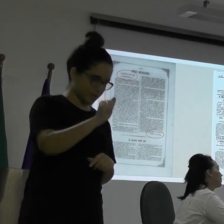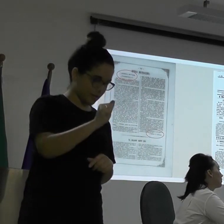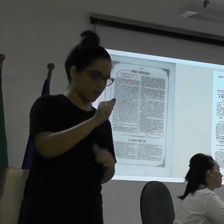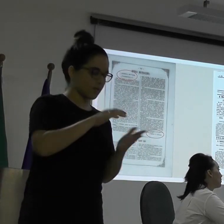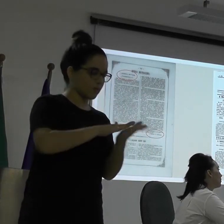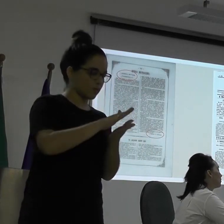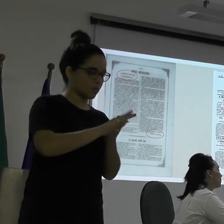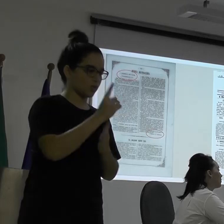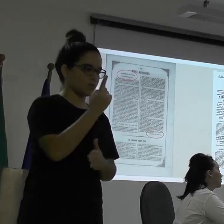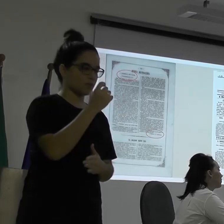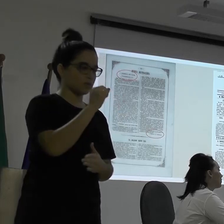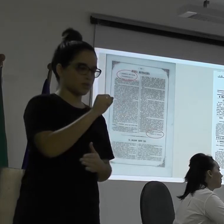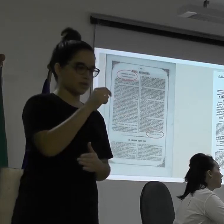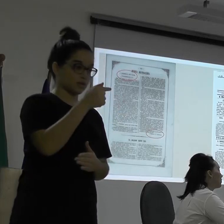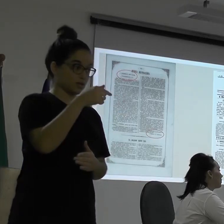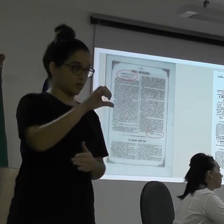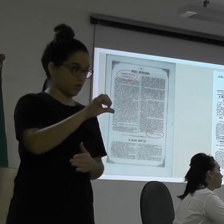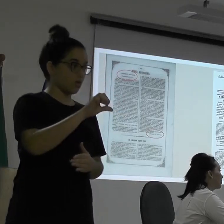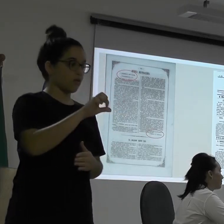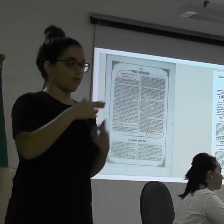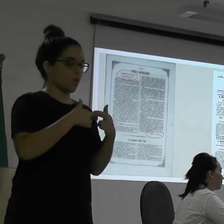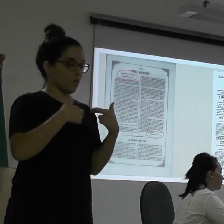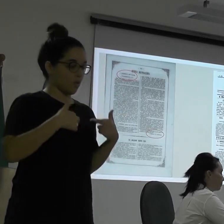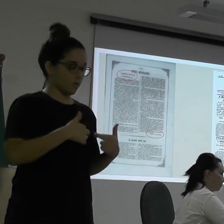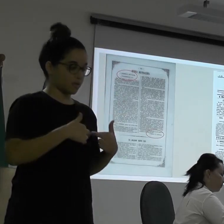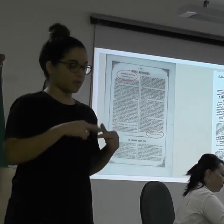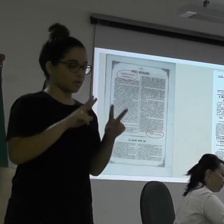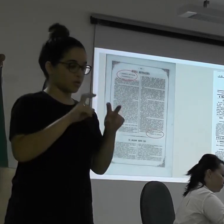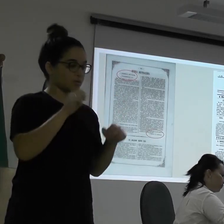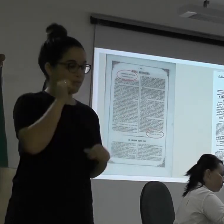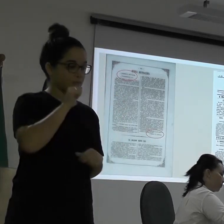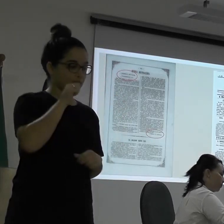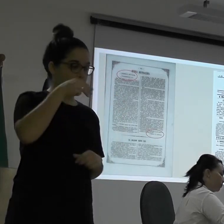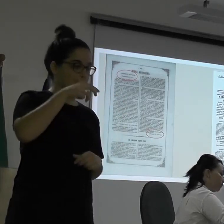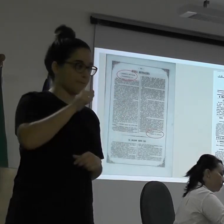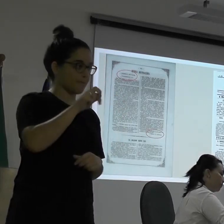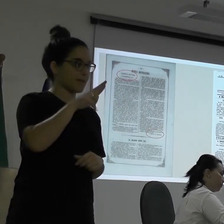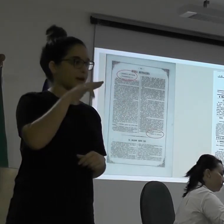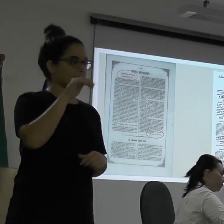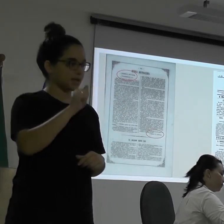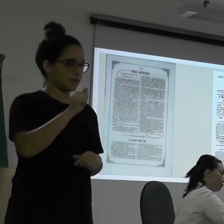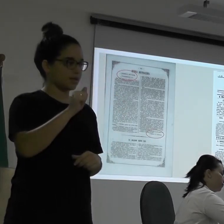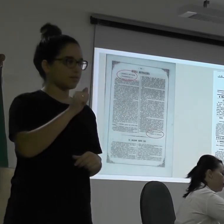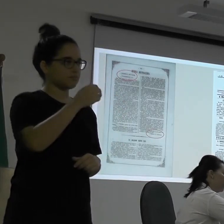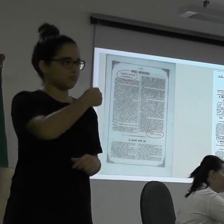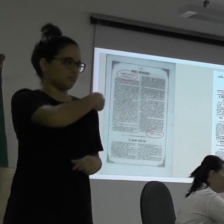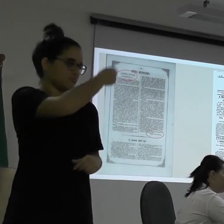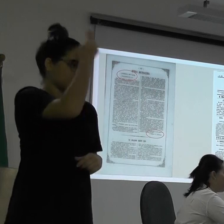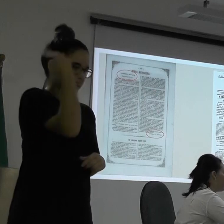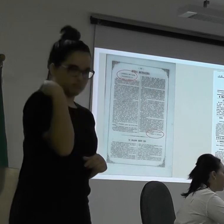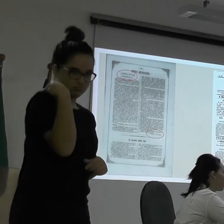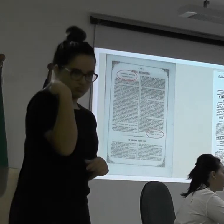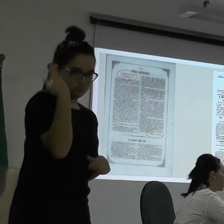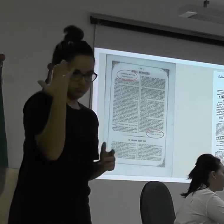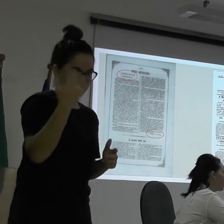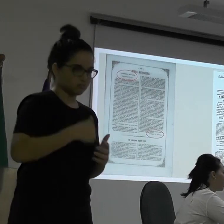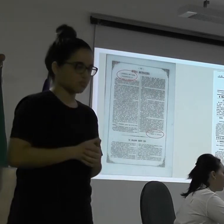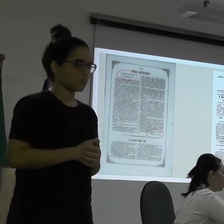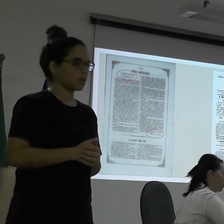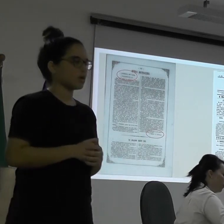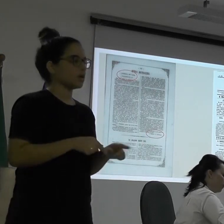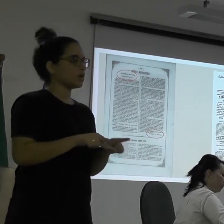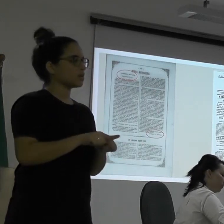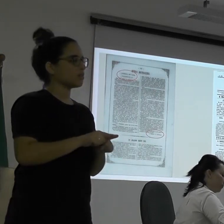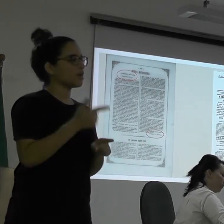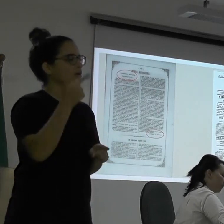em 1879 o romance Maria do Patrocínio, ou Patrocínio de Nossa Senhora. Em